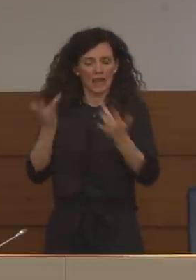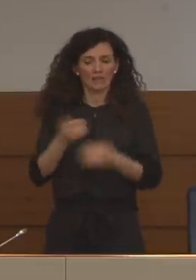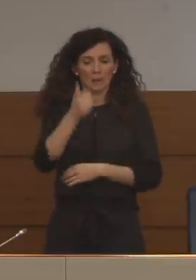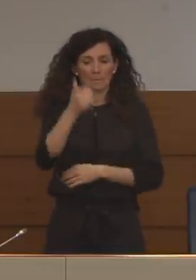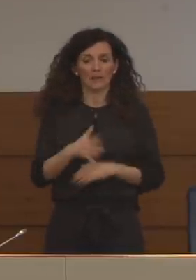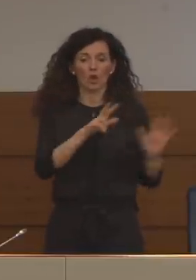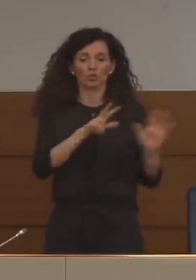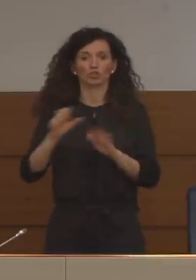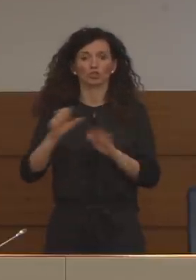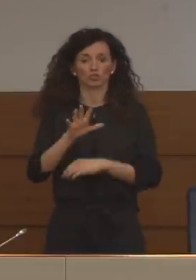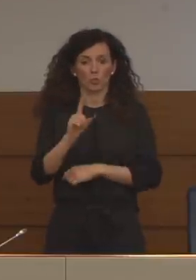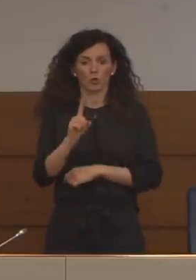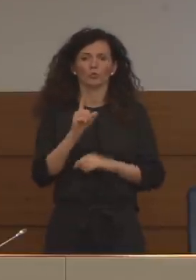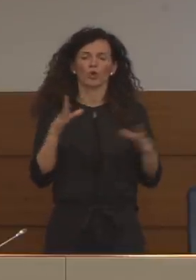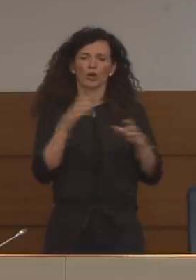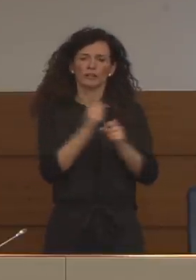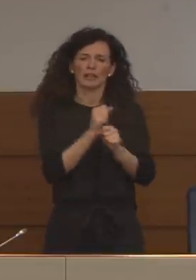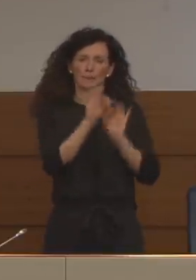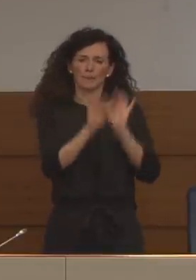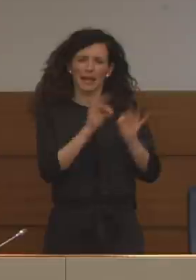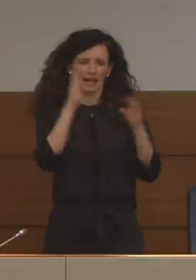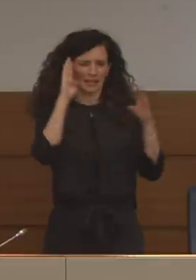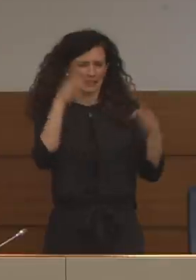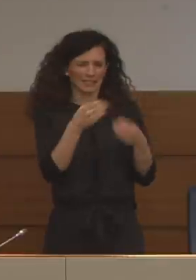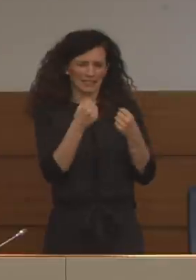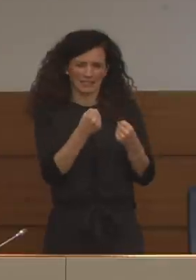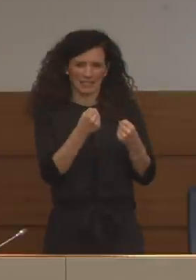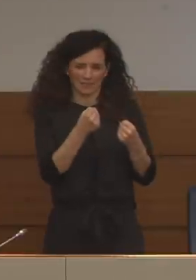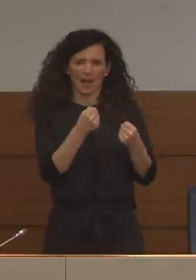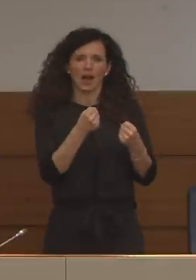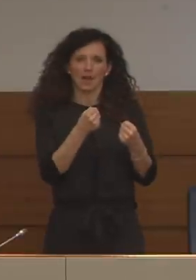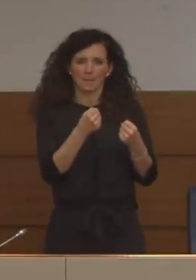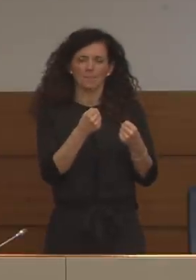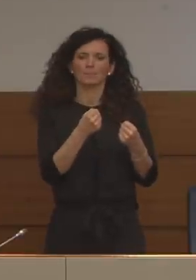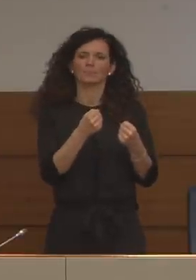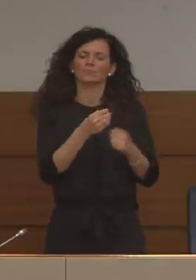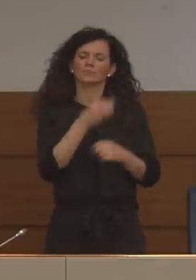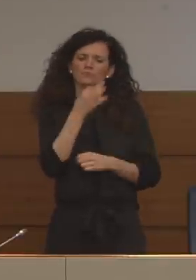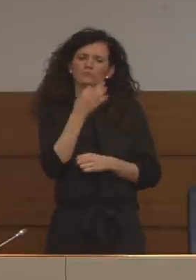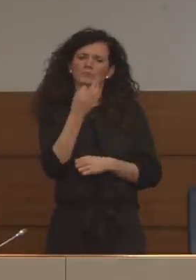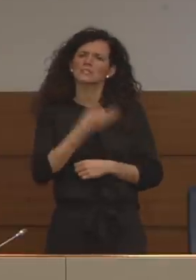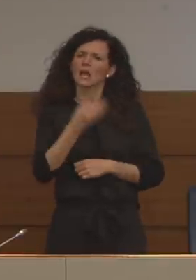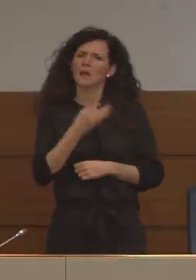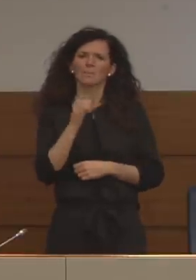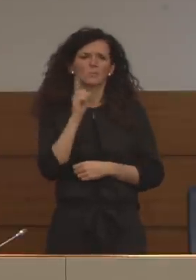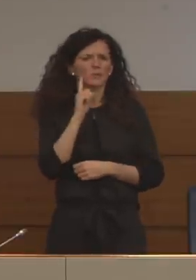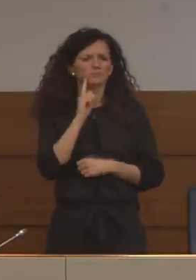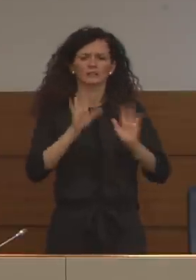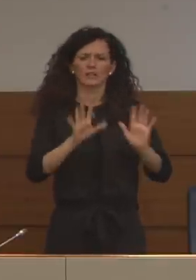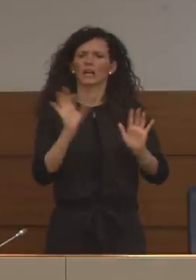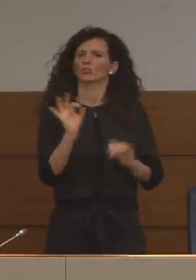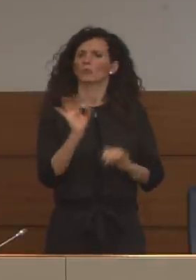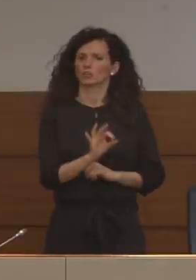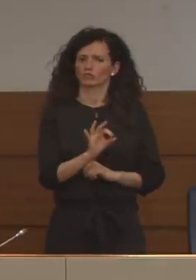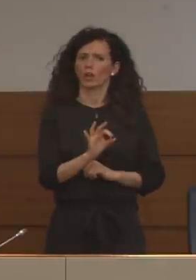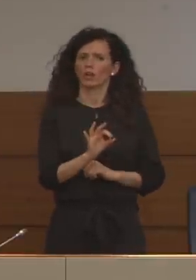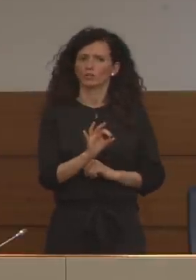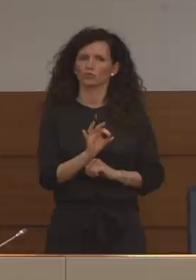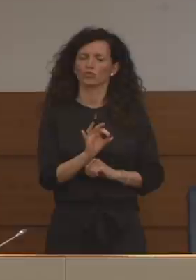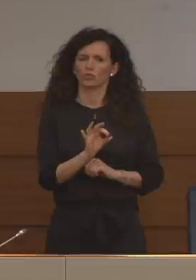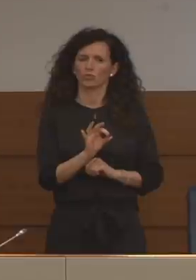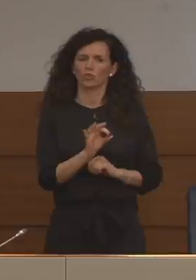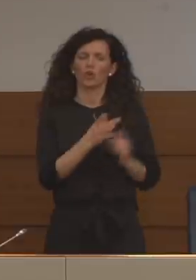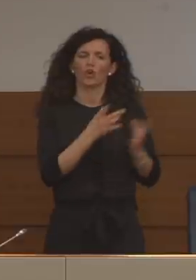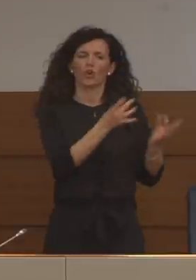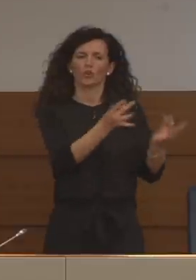1851 in terapia intensiva quindi sono sempre il 10 per cento dei contagiati